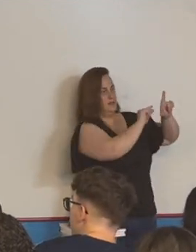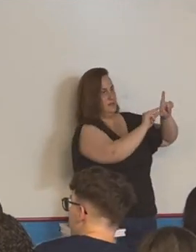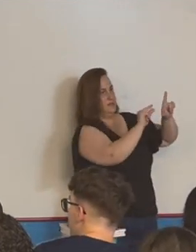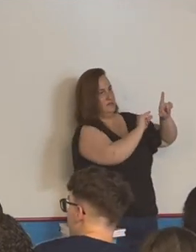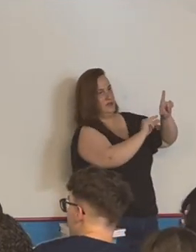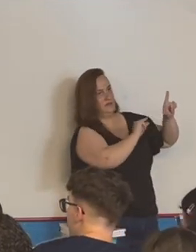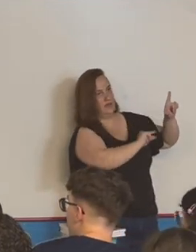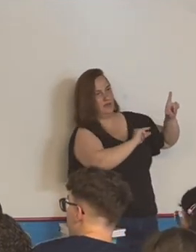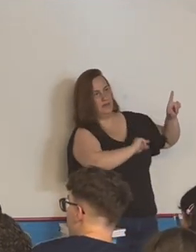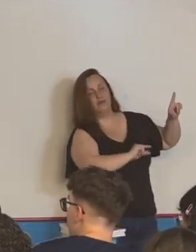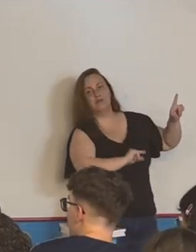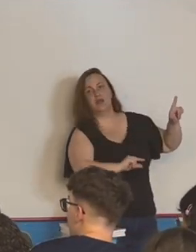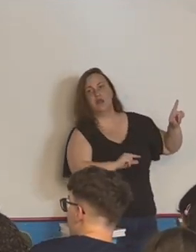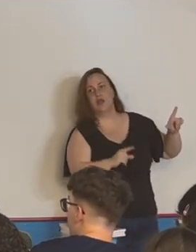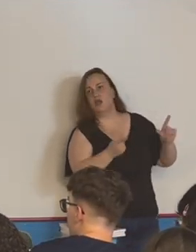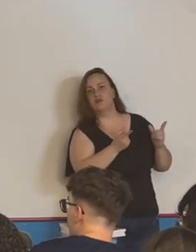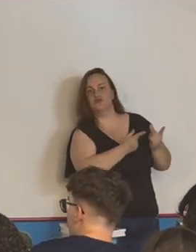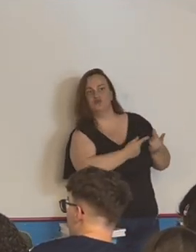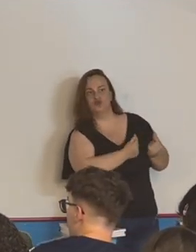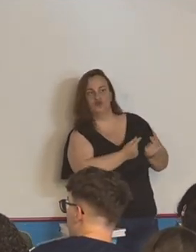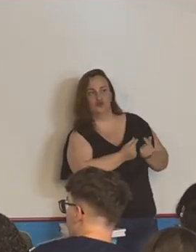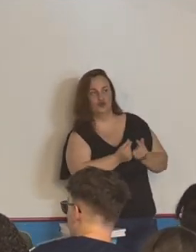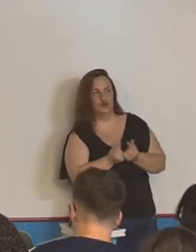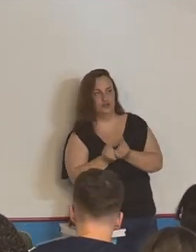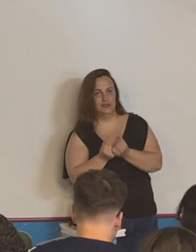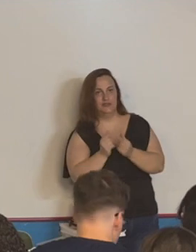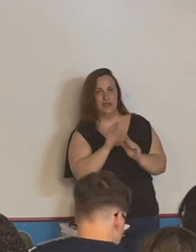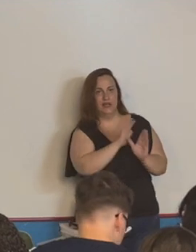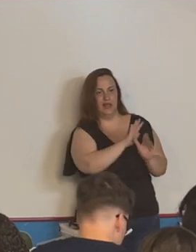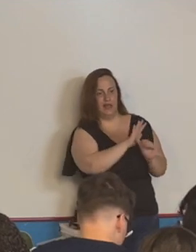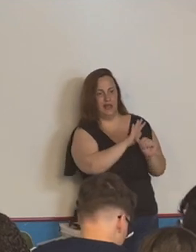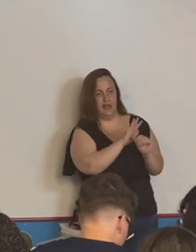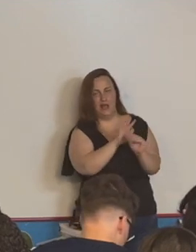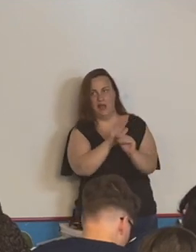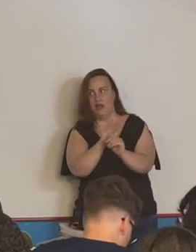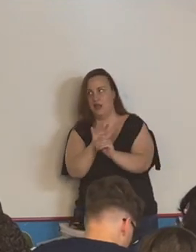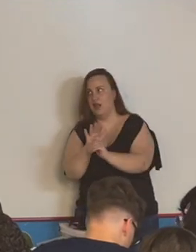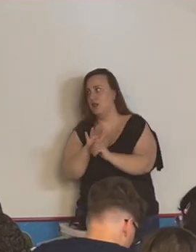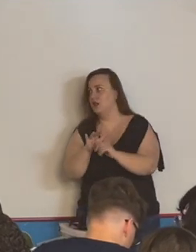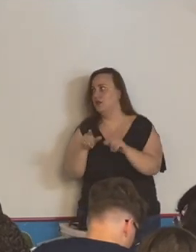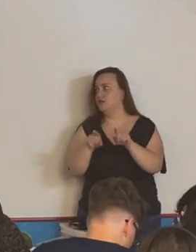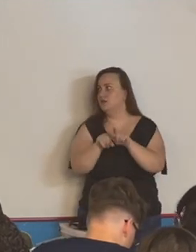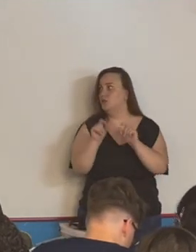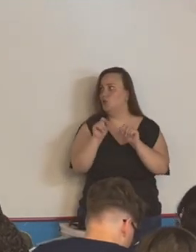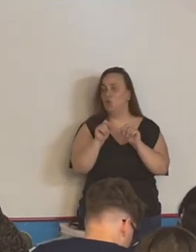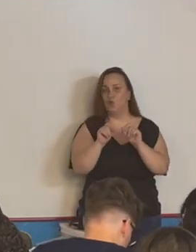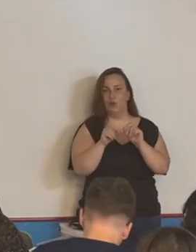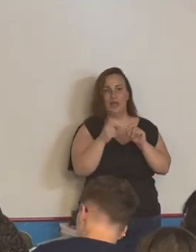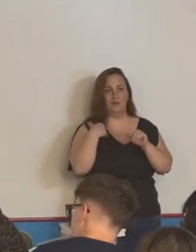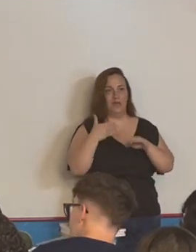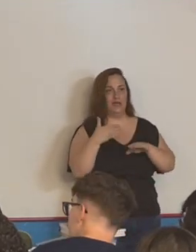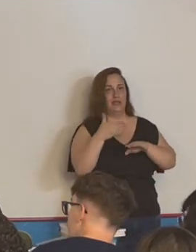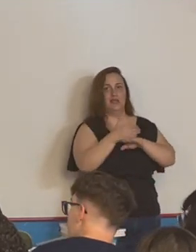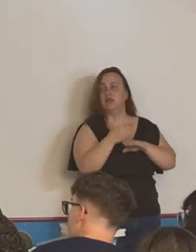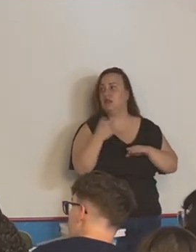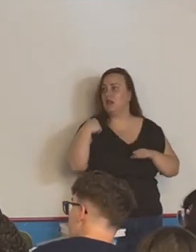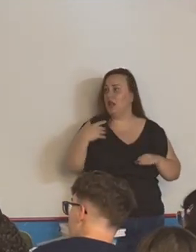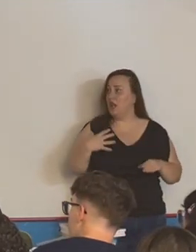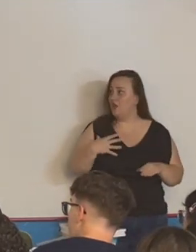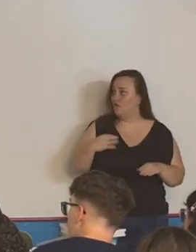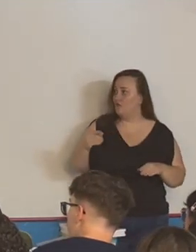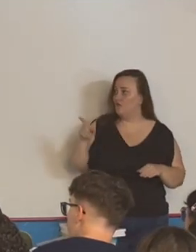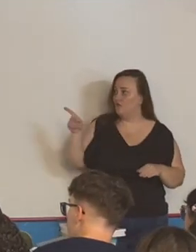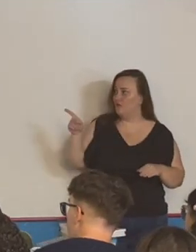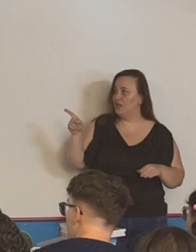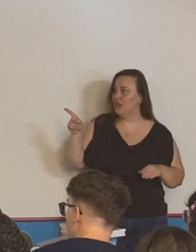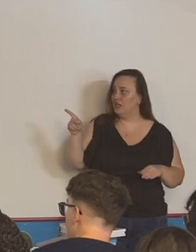aquele bolinho de notas, assim. E aí também uma questão estética, que foi a entrada dos